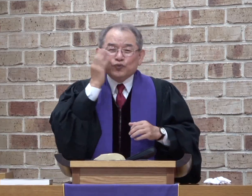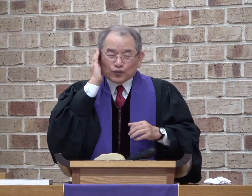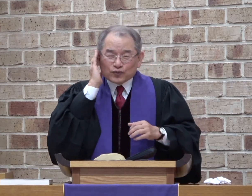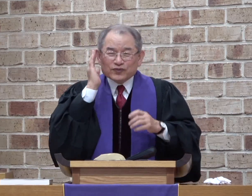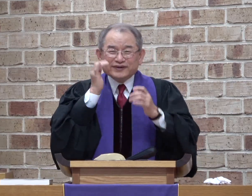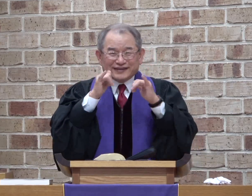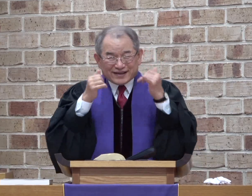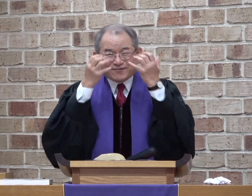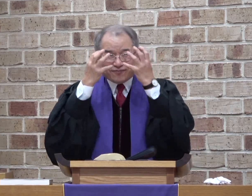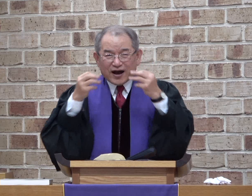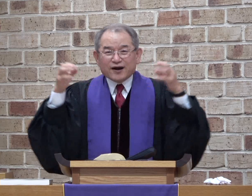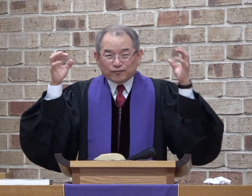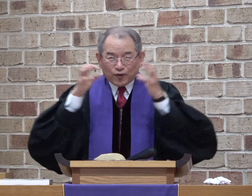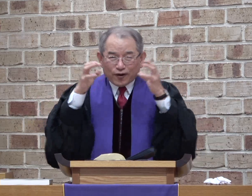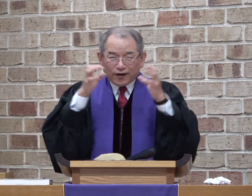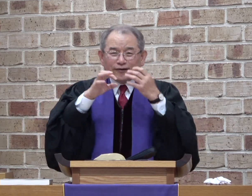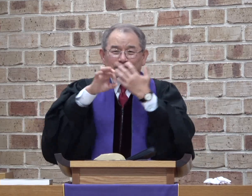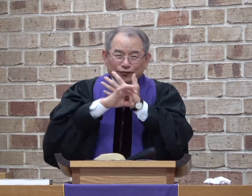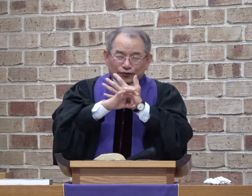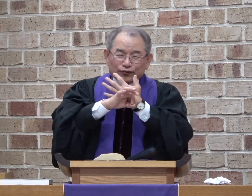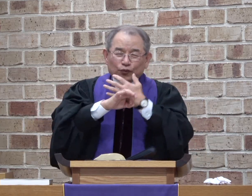또 젊은이들이 모였습니다.